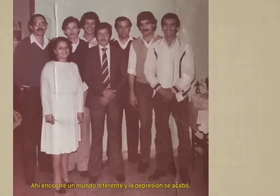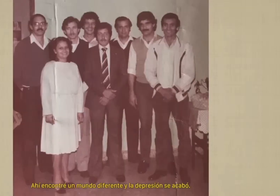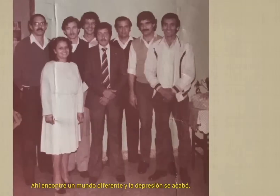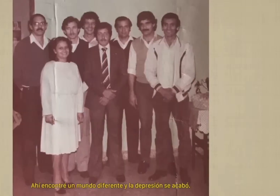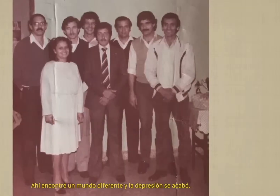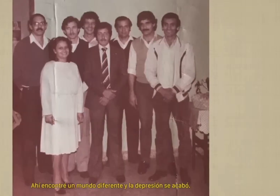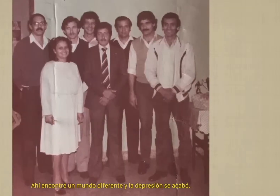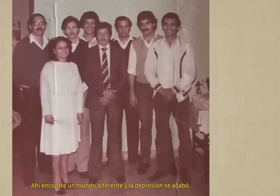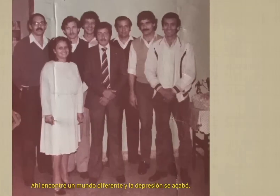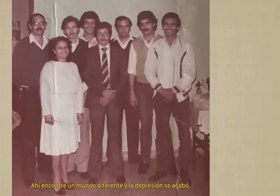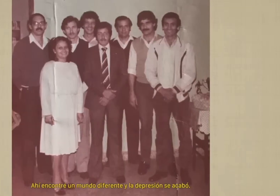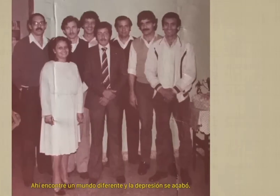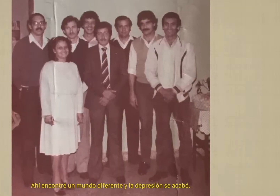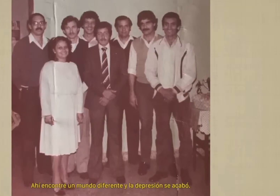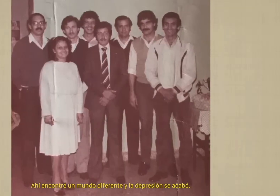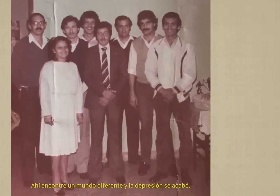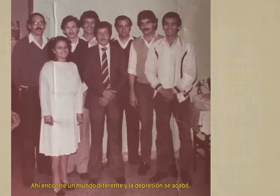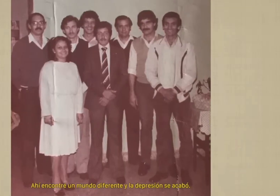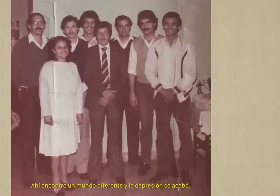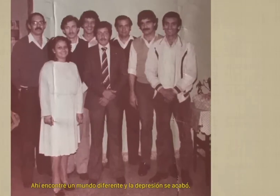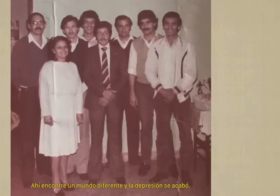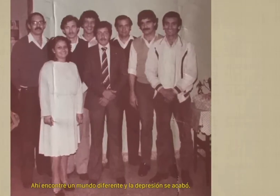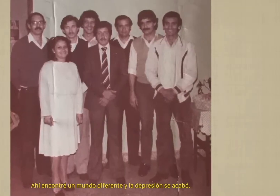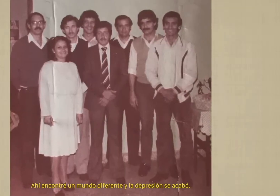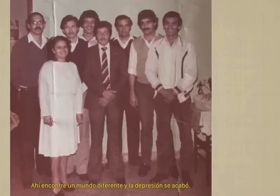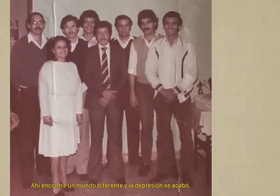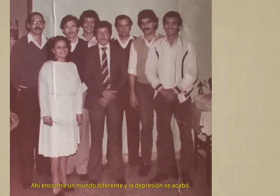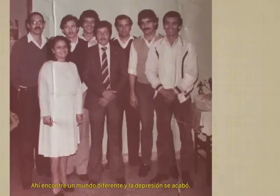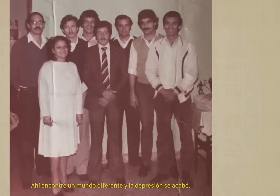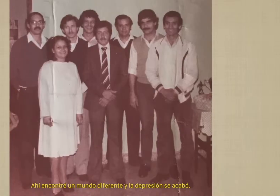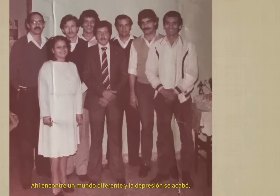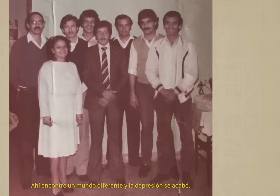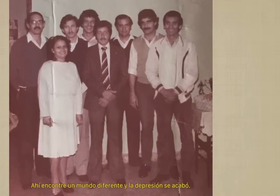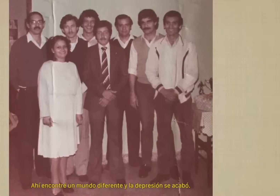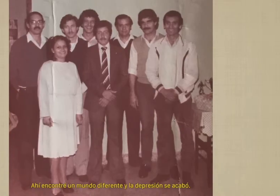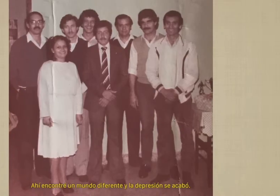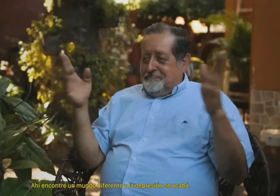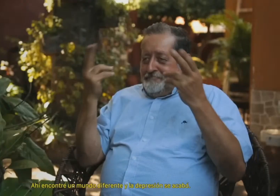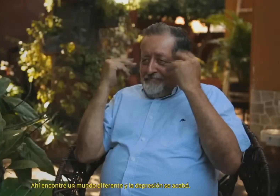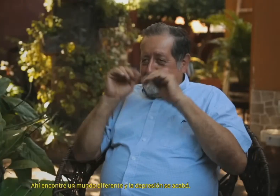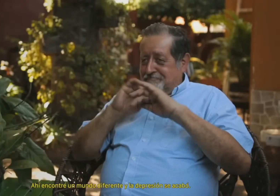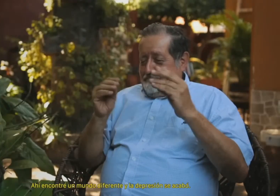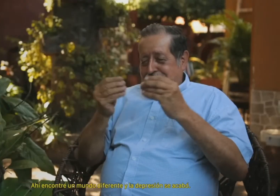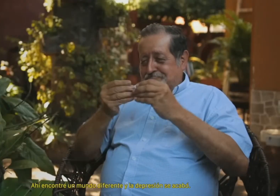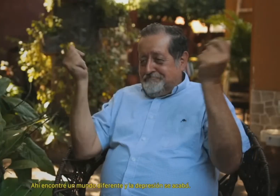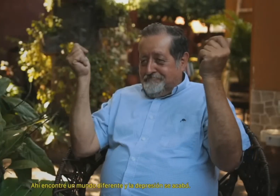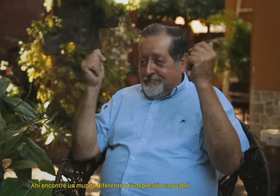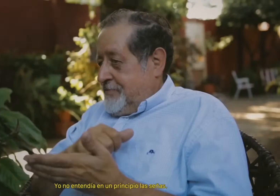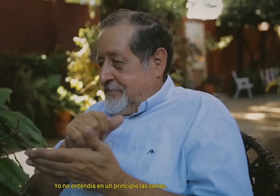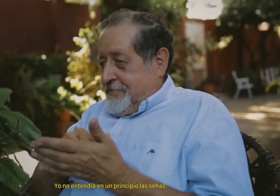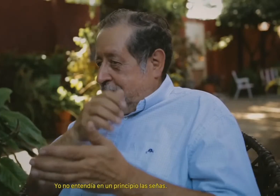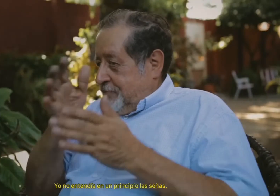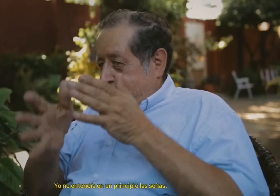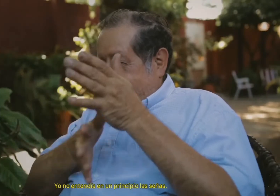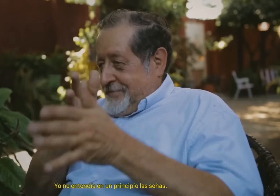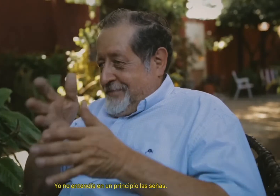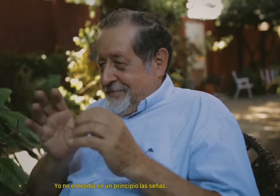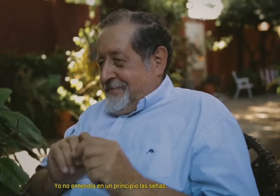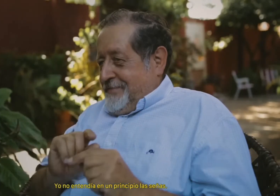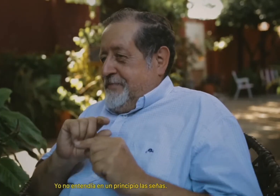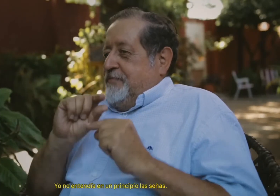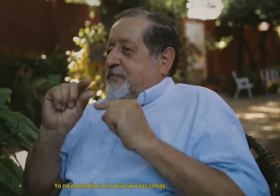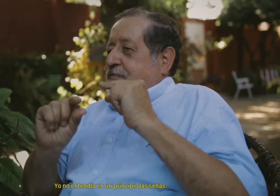Ahí encontré un mundo diferente y la depresión se acabó. Yo no entendía